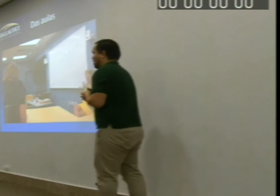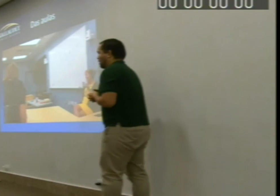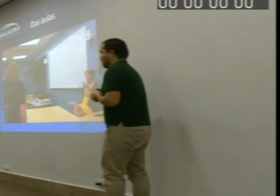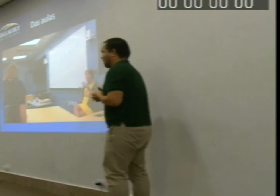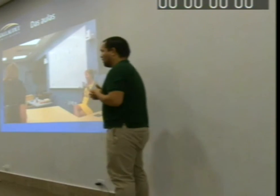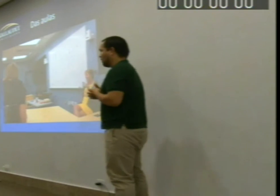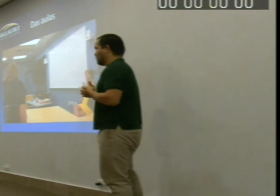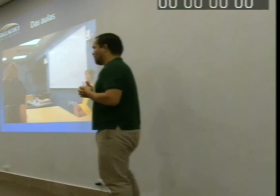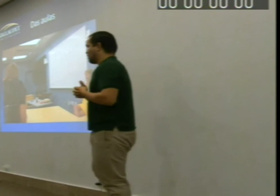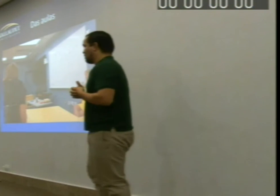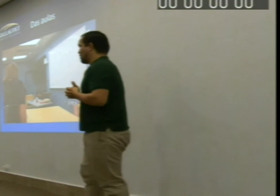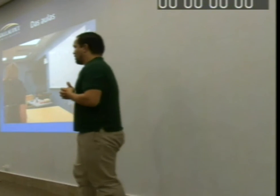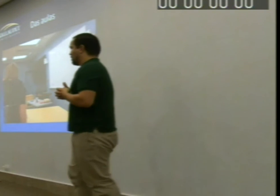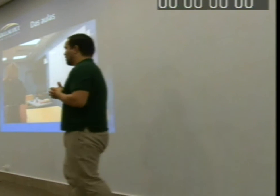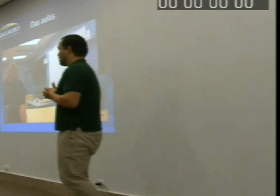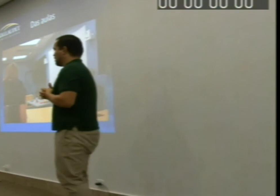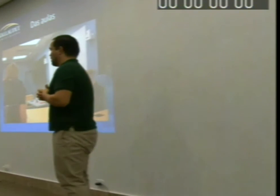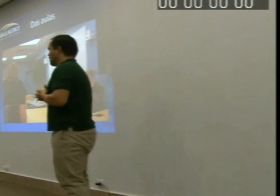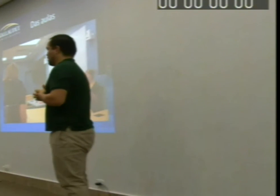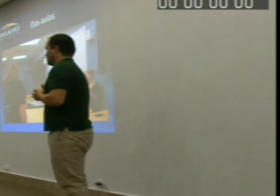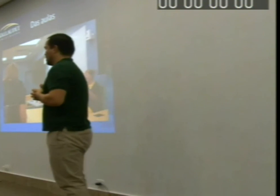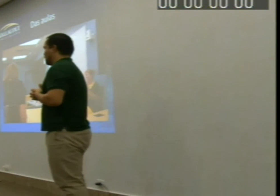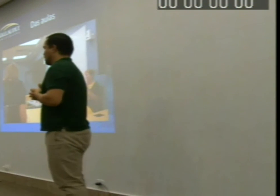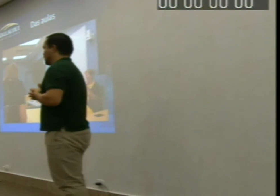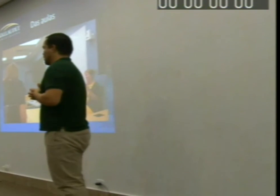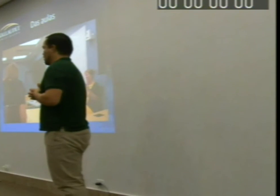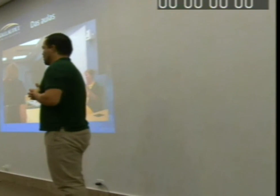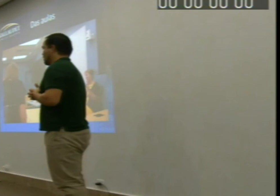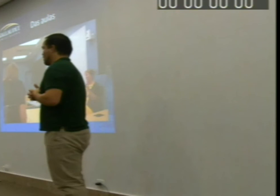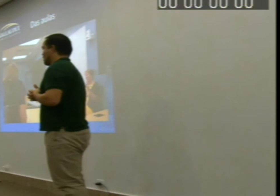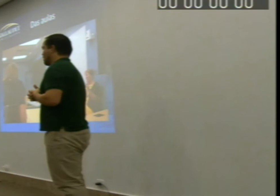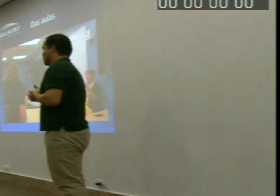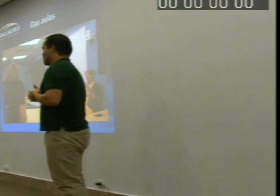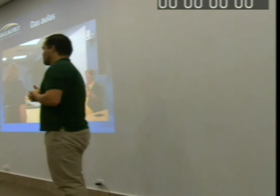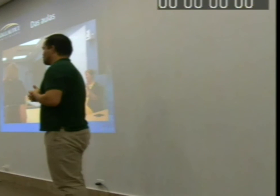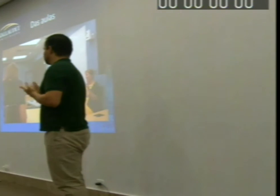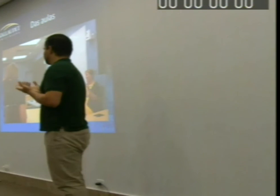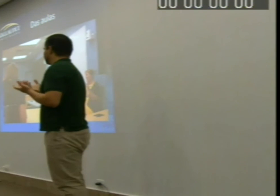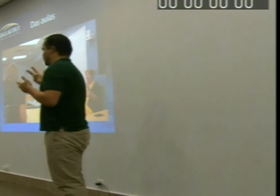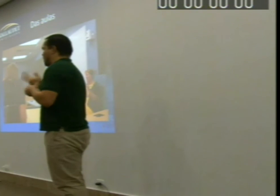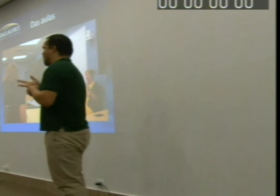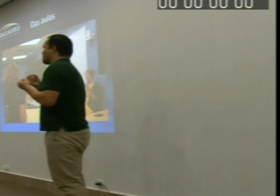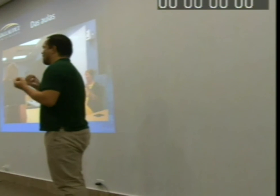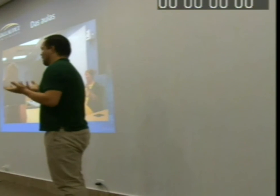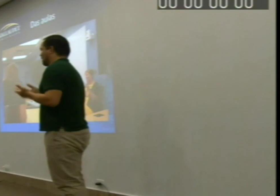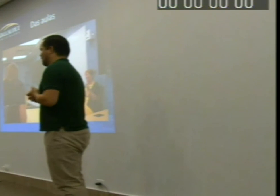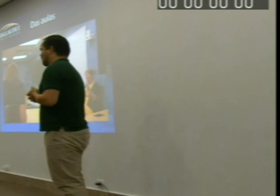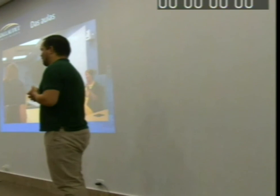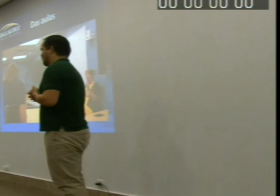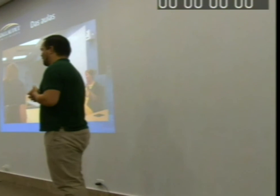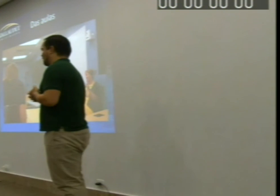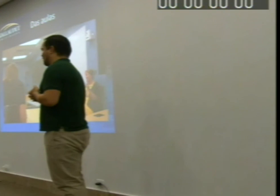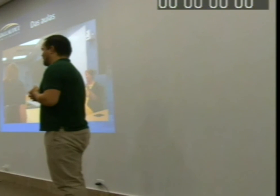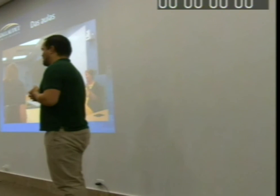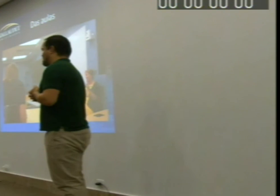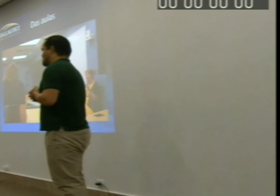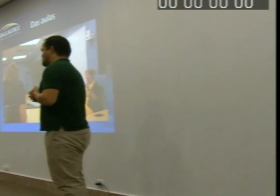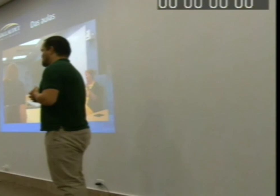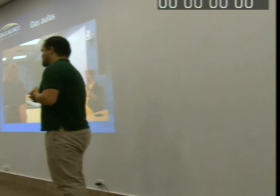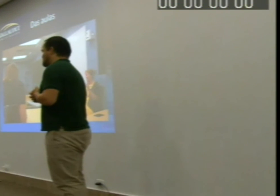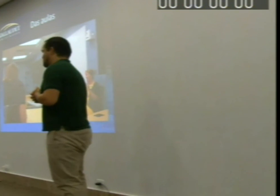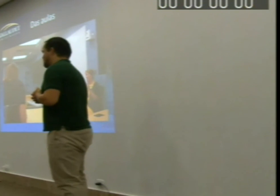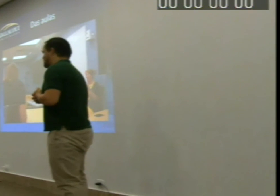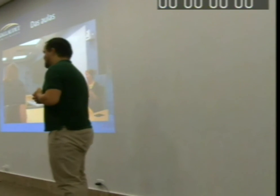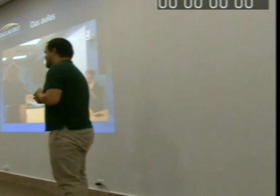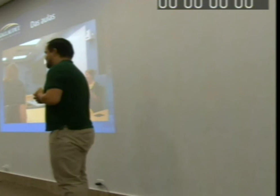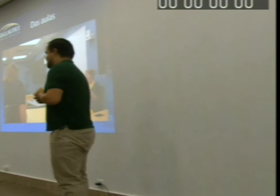por quê para poder captar e filmar os movimentos filmar para quê